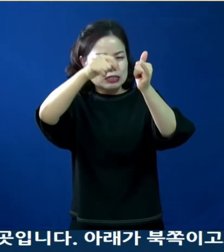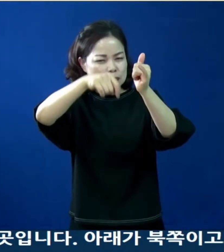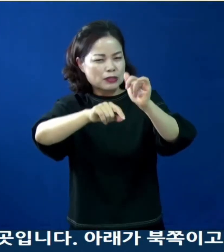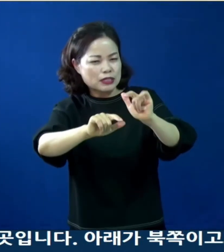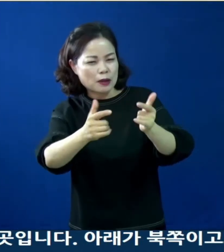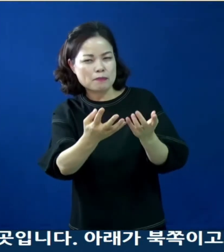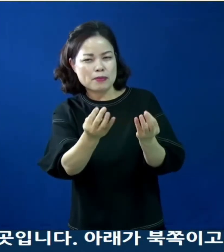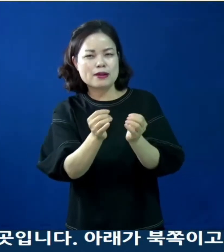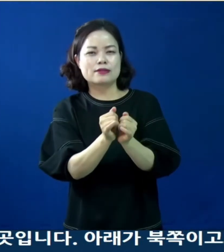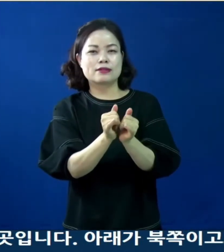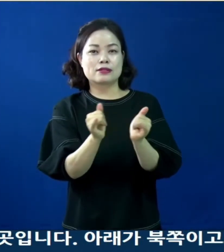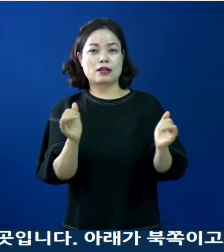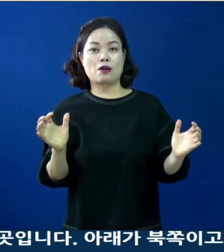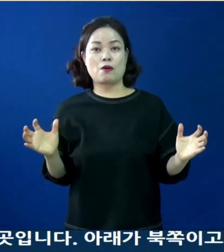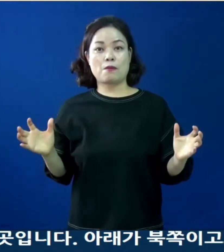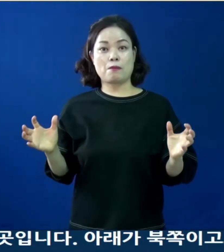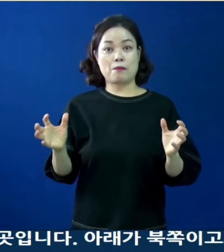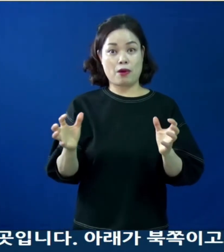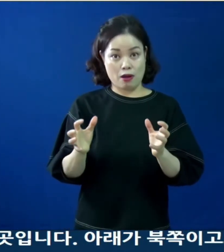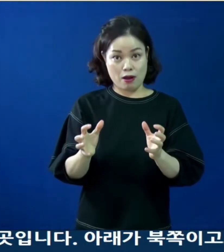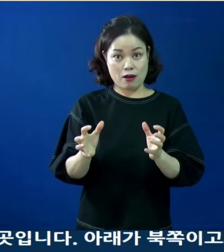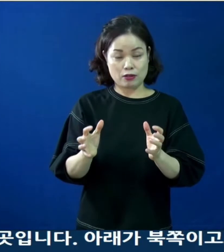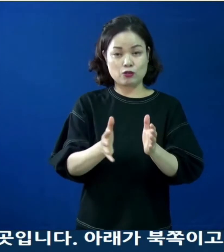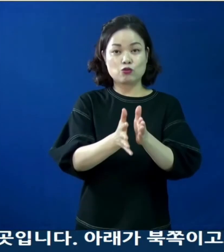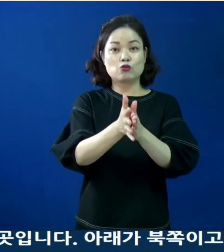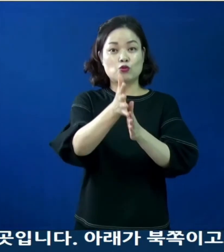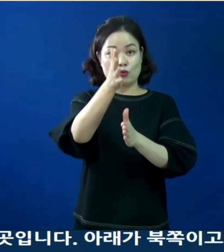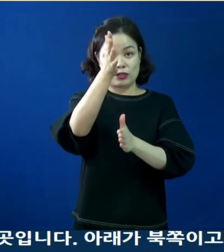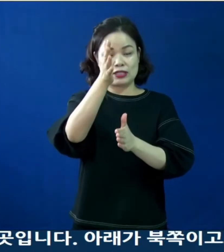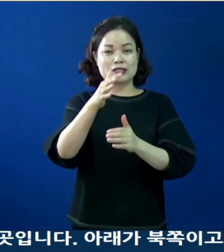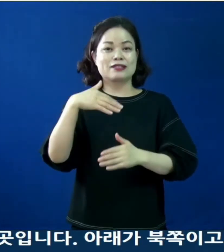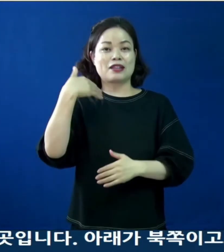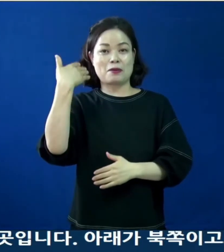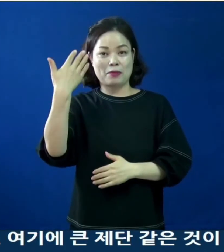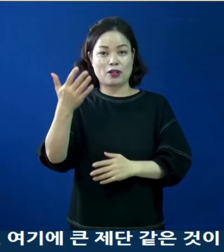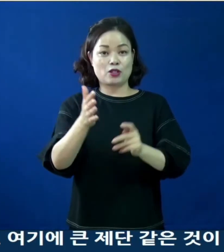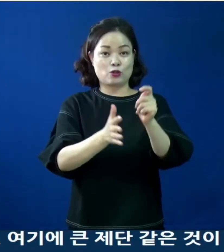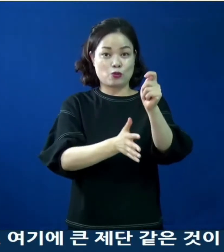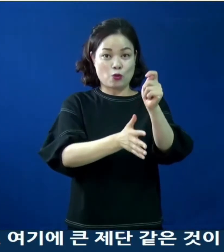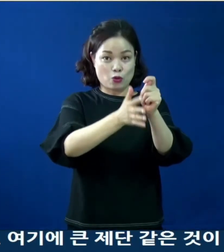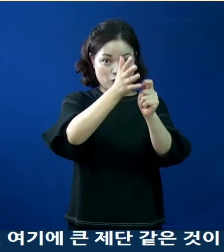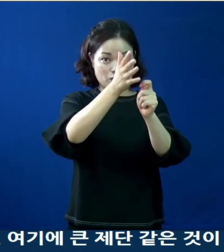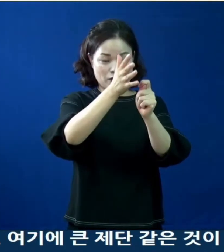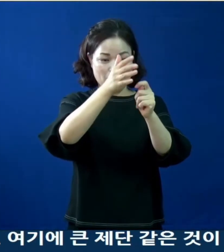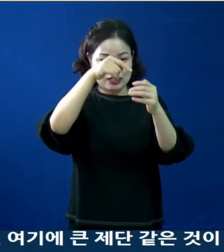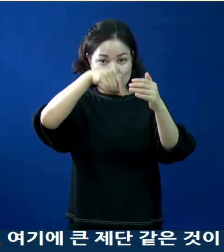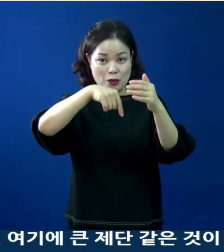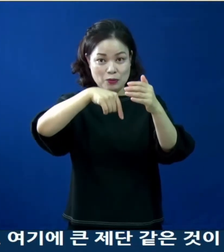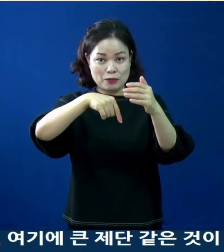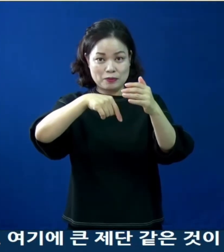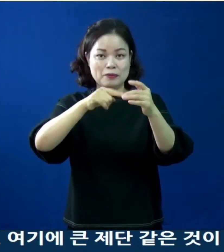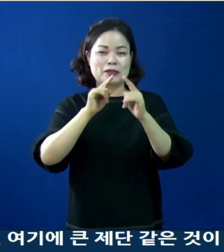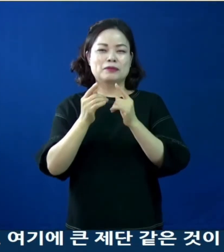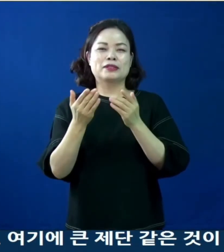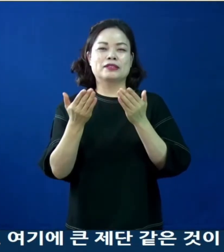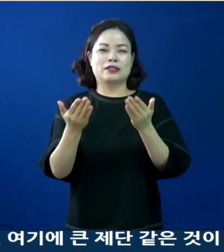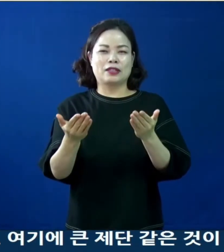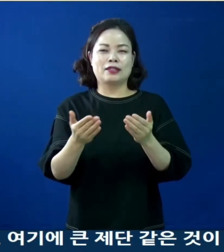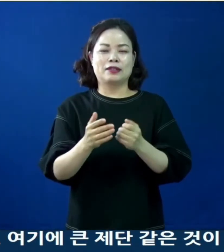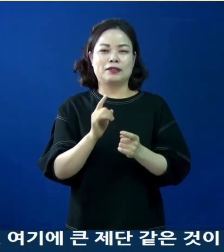많은 사람들이 모일 수밖에 없는 도시였습니다. 이것은 다음번에 고린도 이제 내부 사정 다룰 때 조금